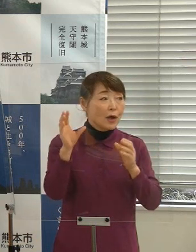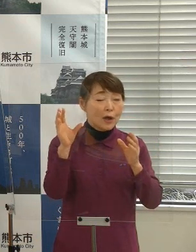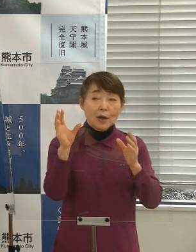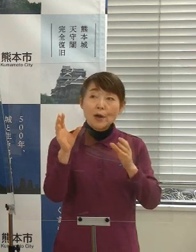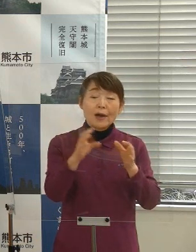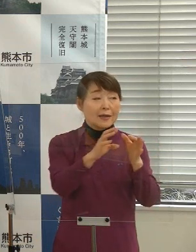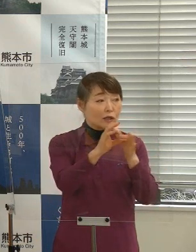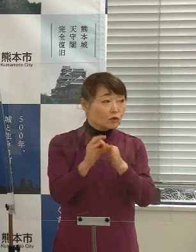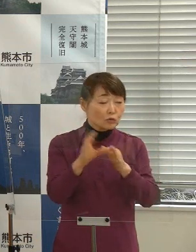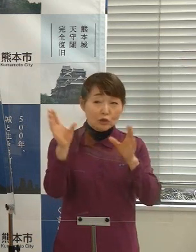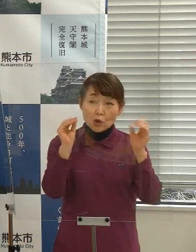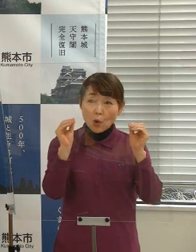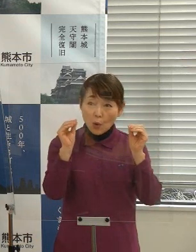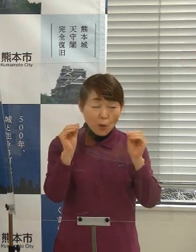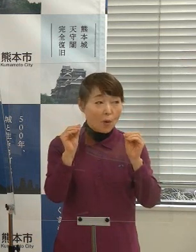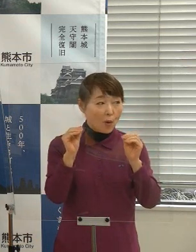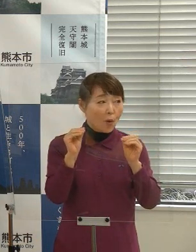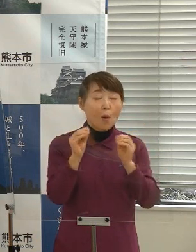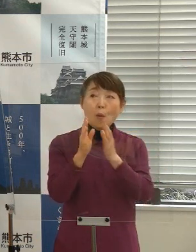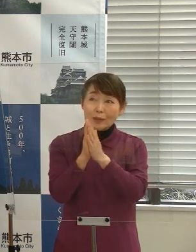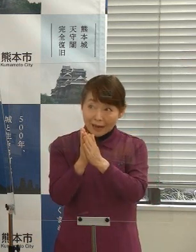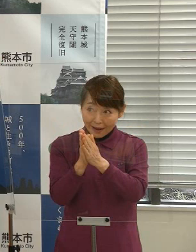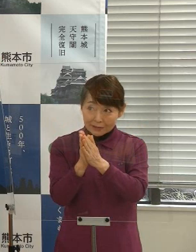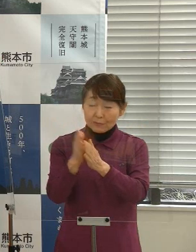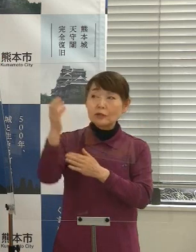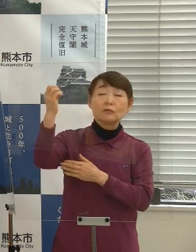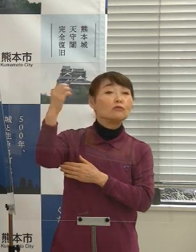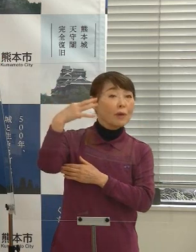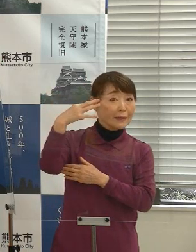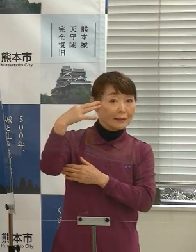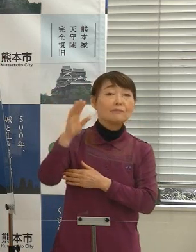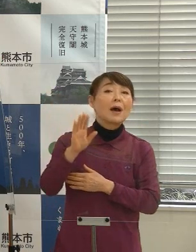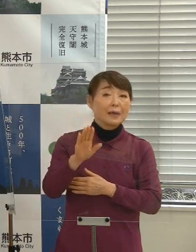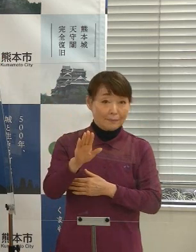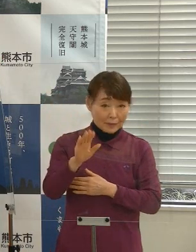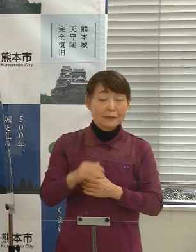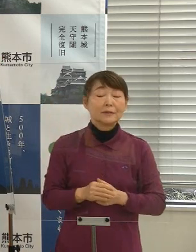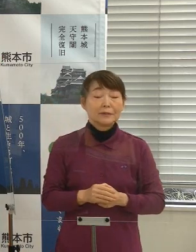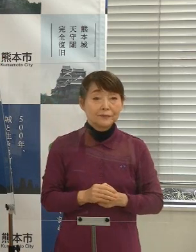引き続き情報共有をお願いしたいということの連絡をいただいている ところで、はい、ということであります。で、